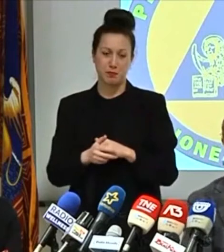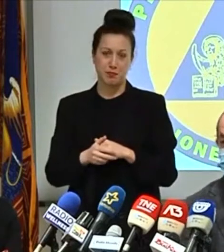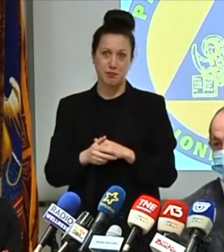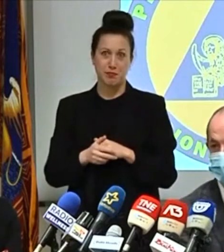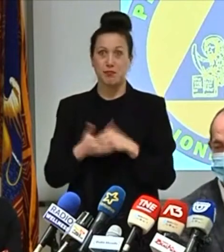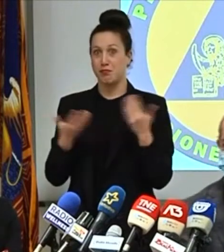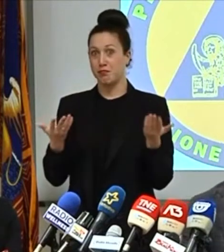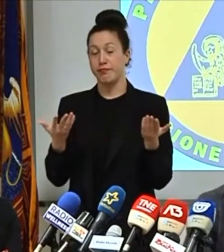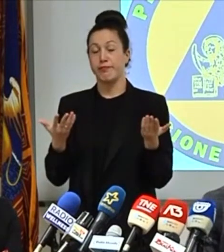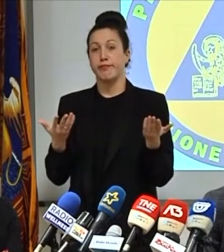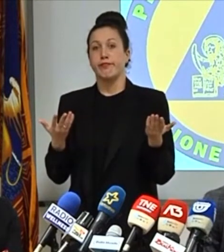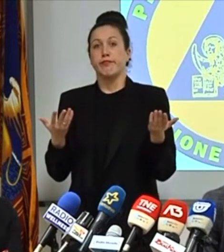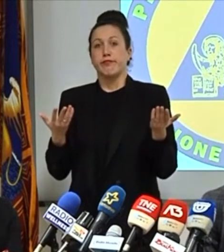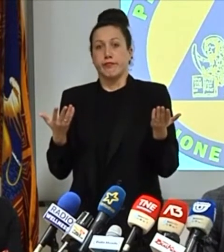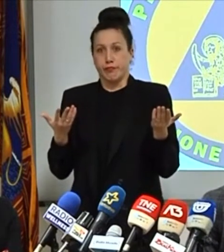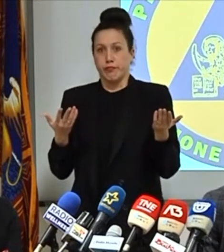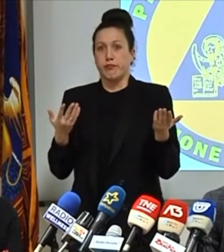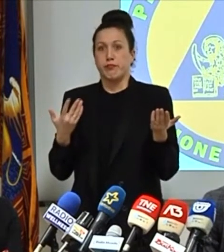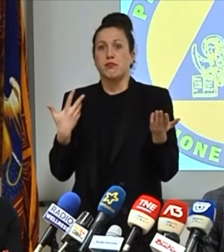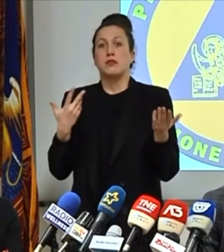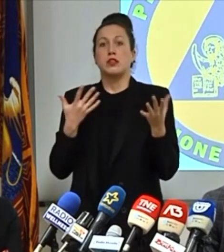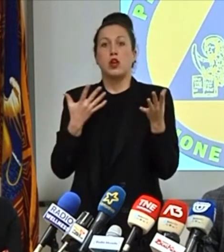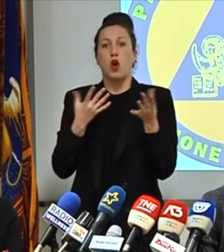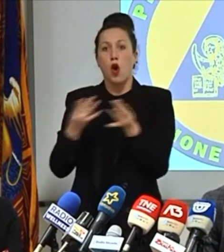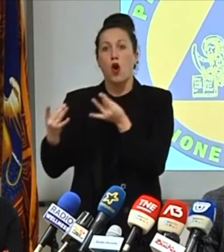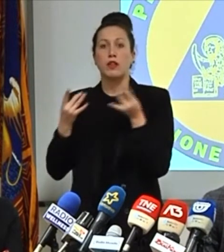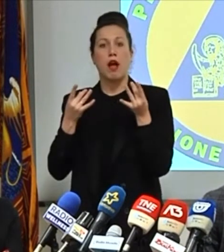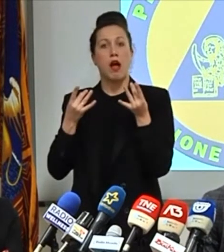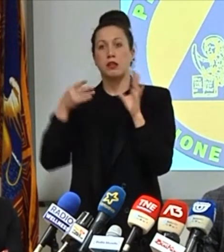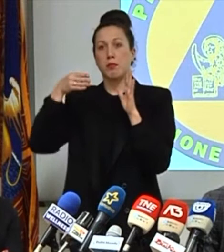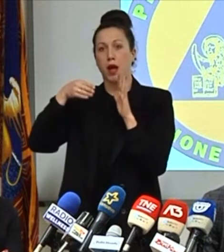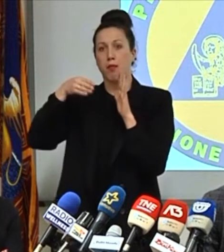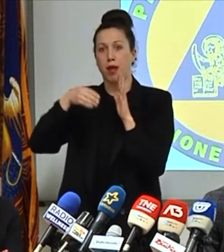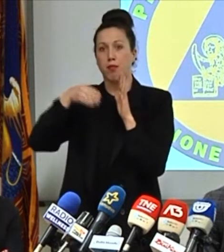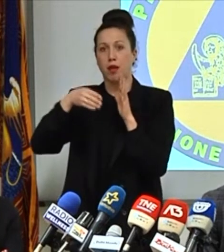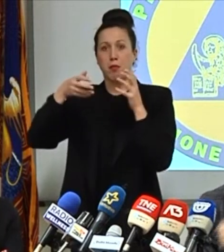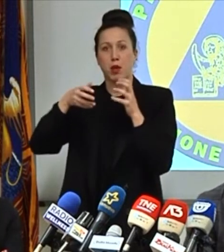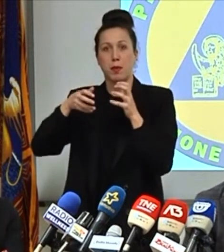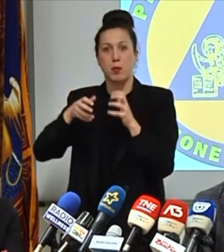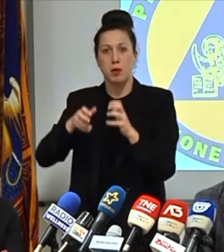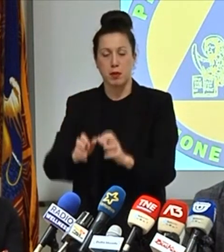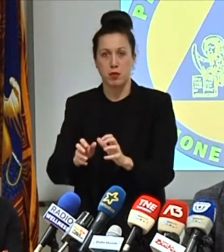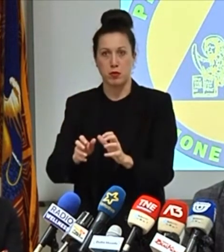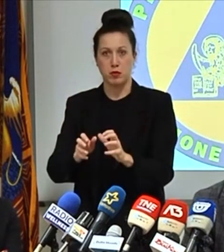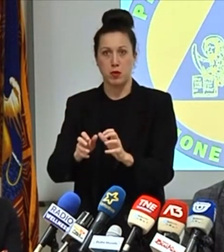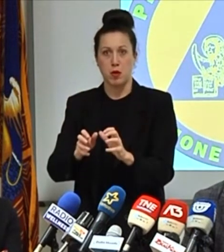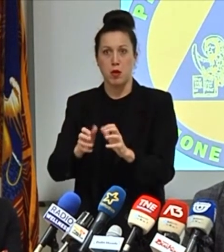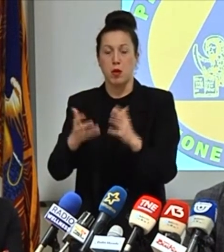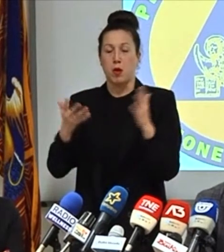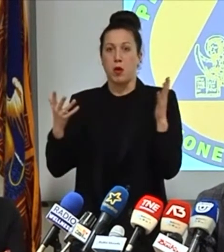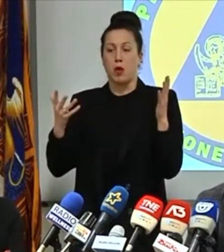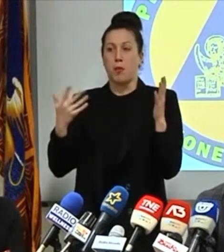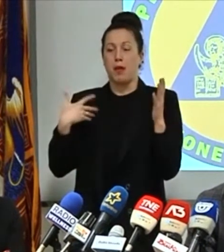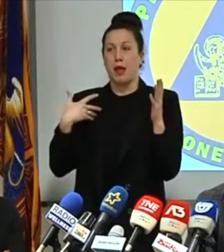noi continuiamo avere questo calo direi di evitare l'illusione di pensare che va dall infinito